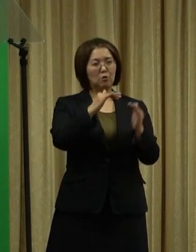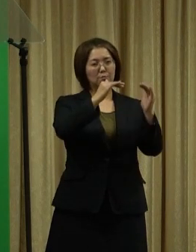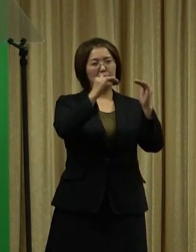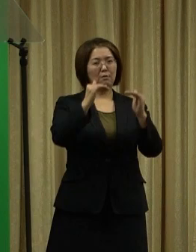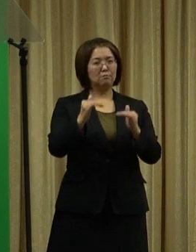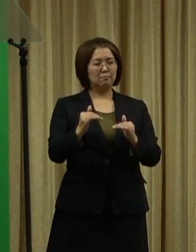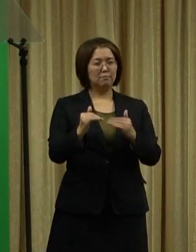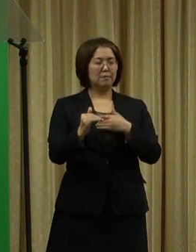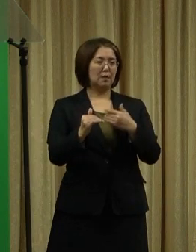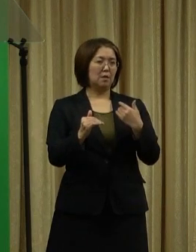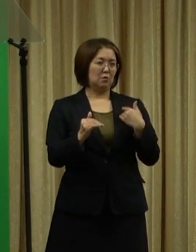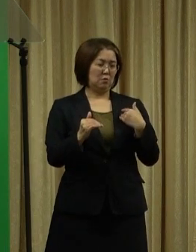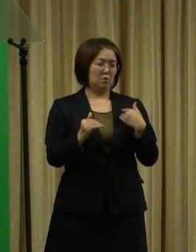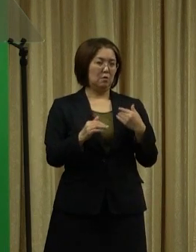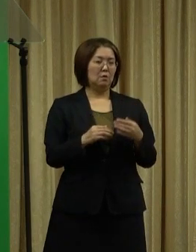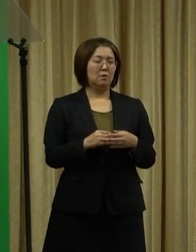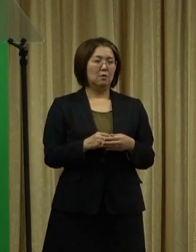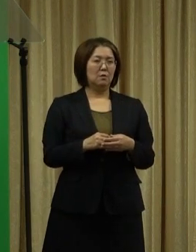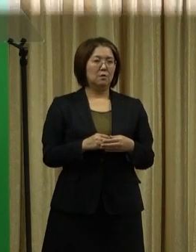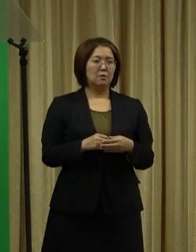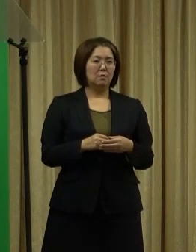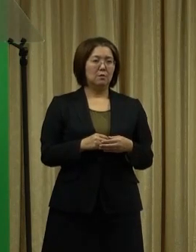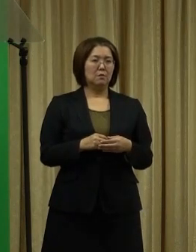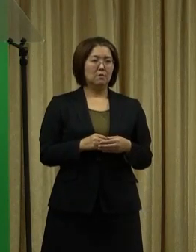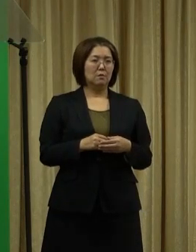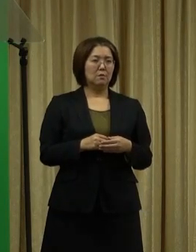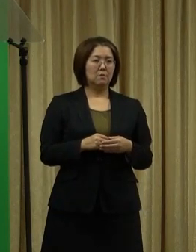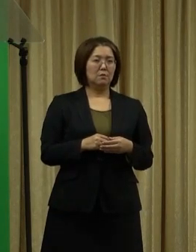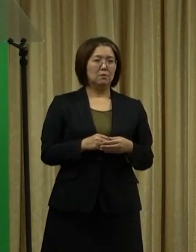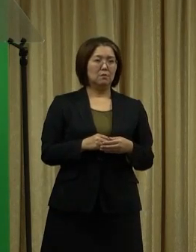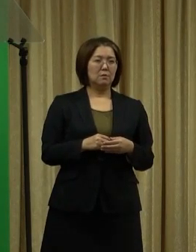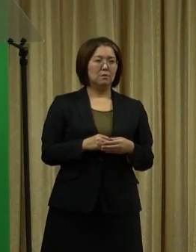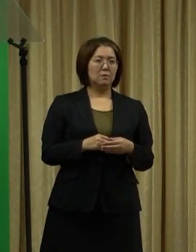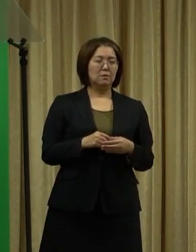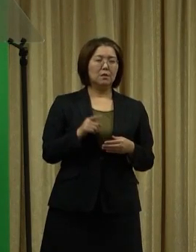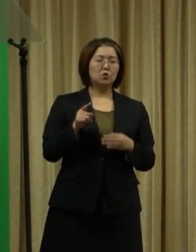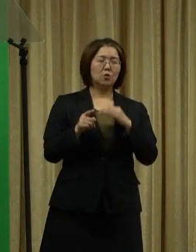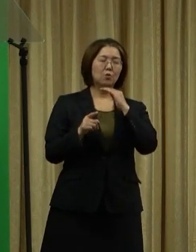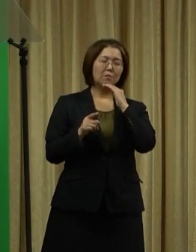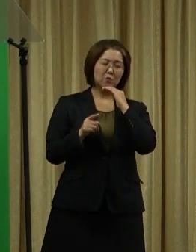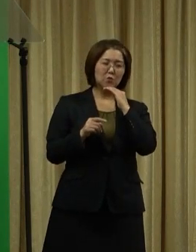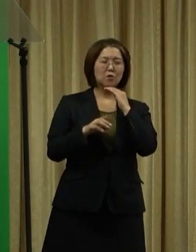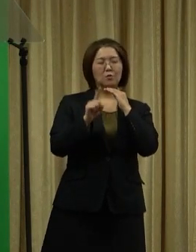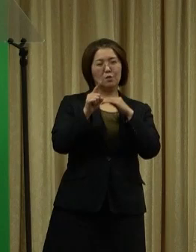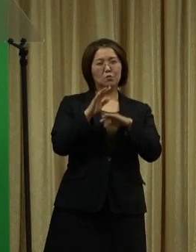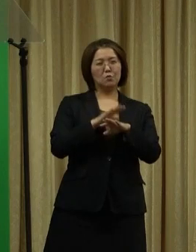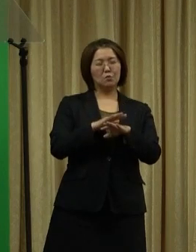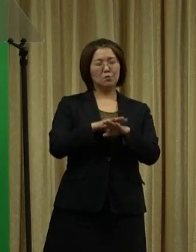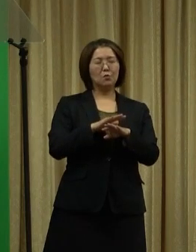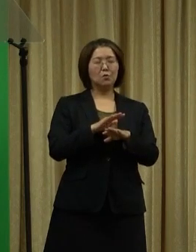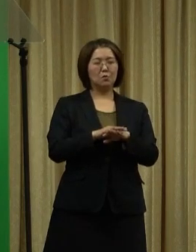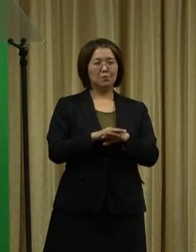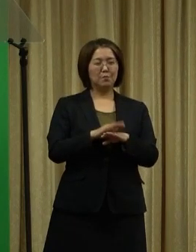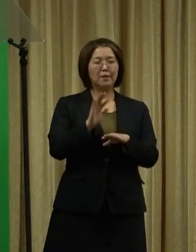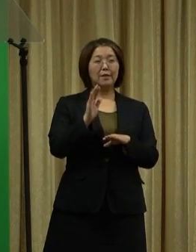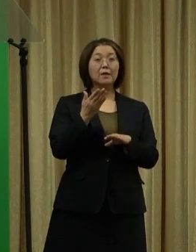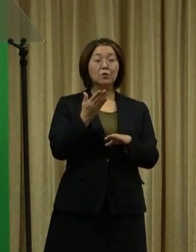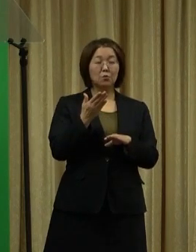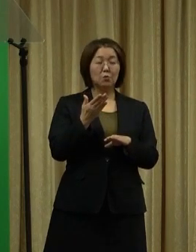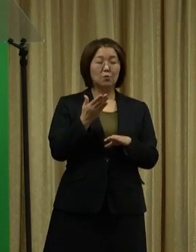思います。そういう意味ではそれを待つというのが必要です。ただ、物事